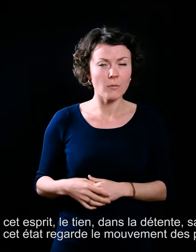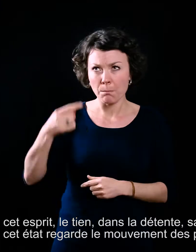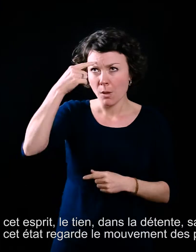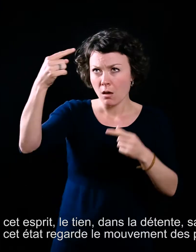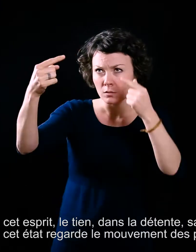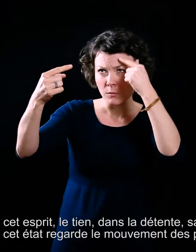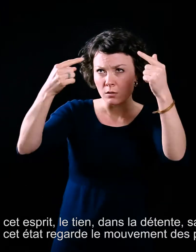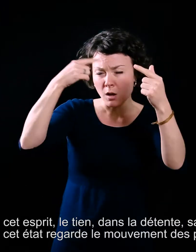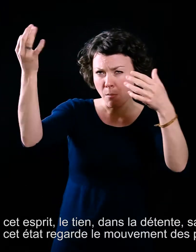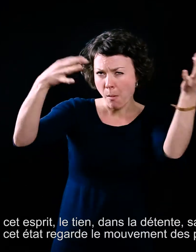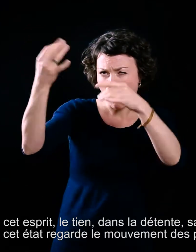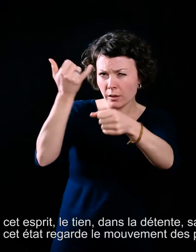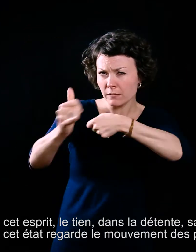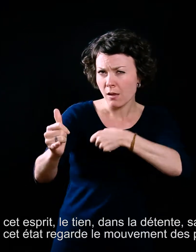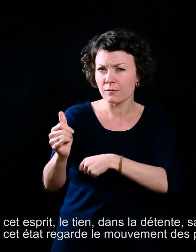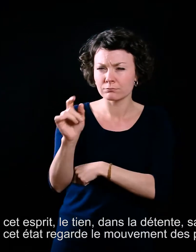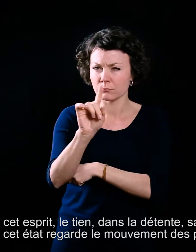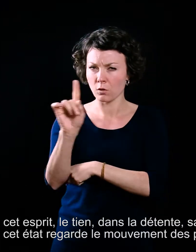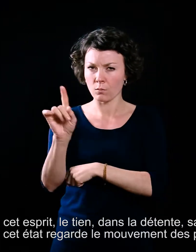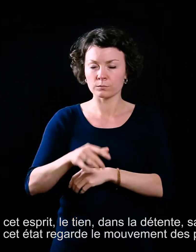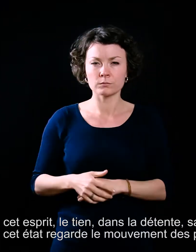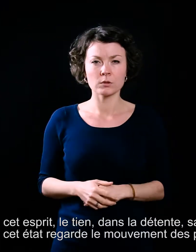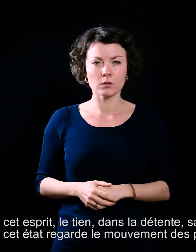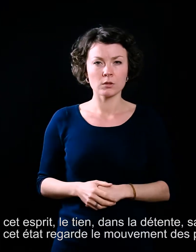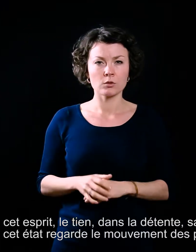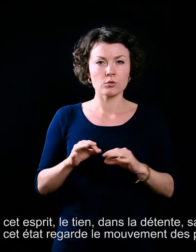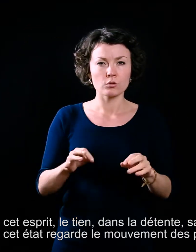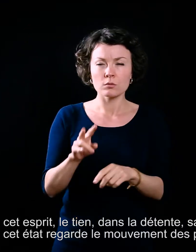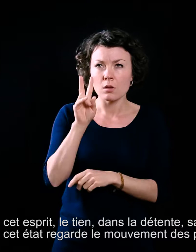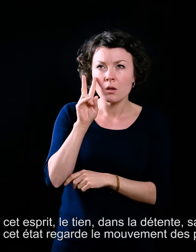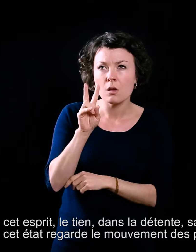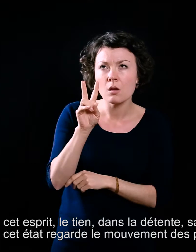artifice. Dans cet état, regarde le mouvement des pensées.